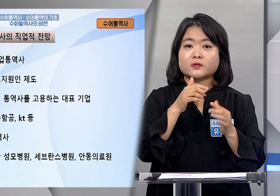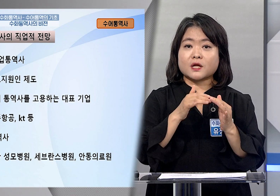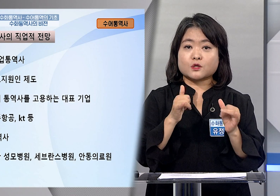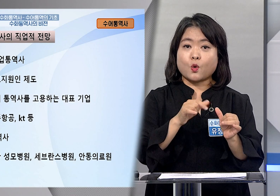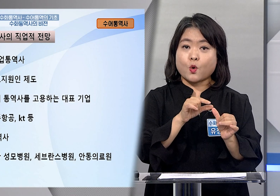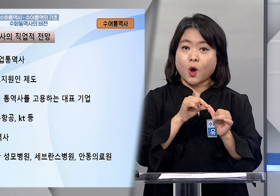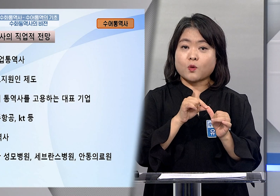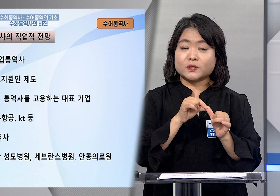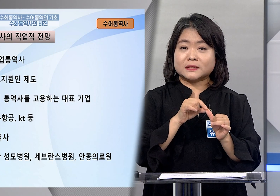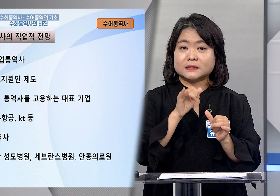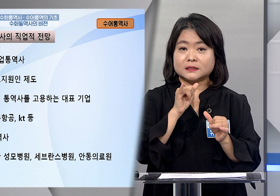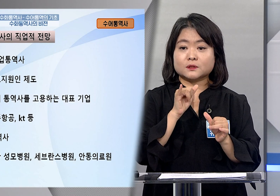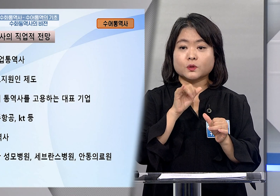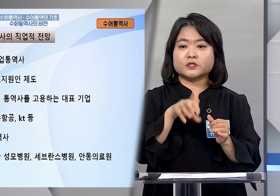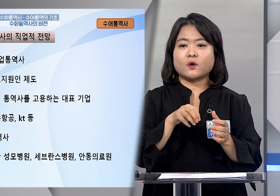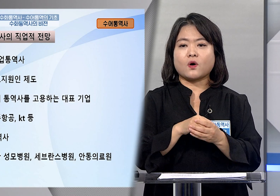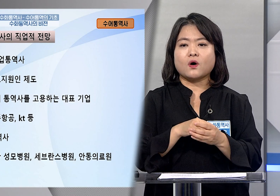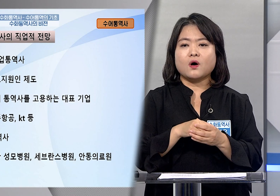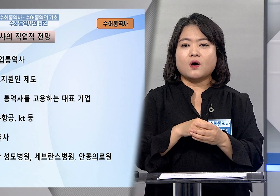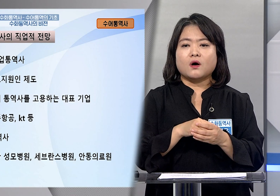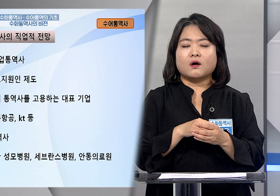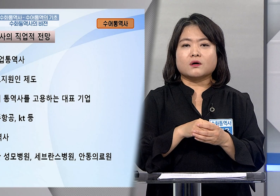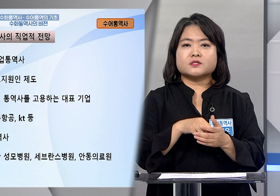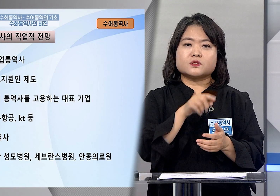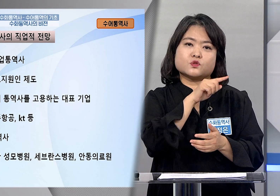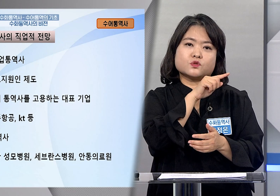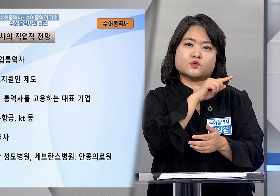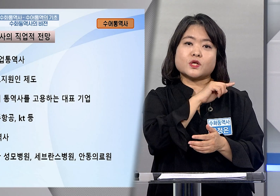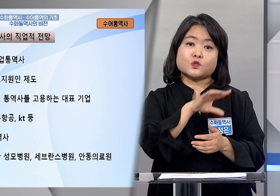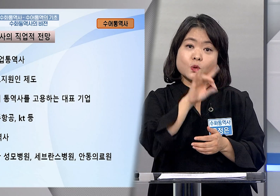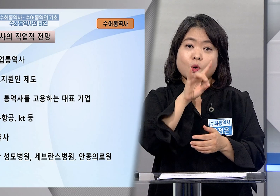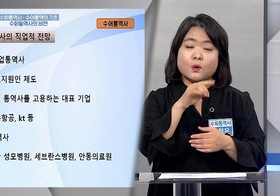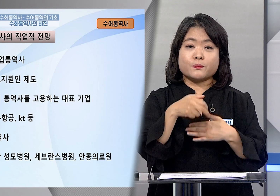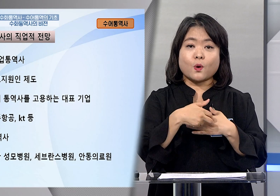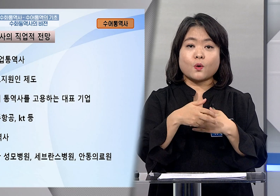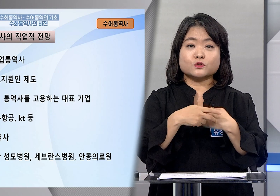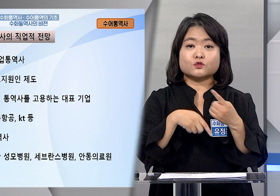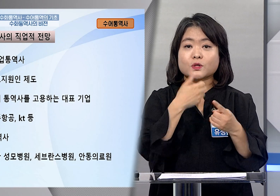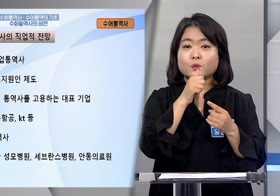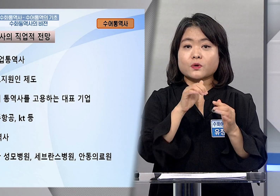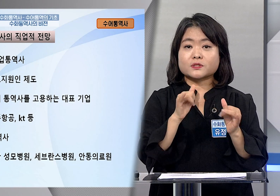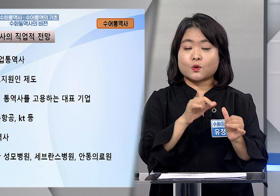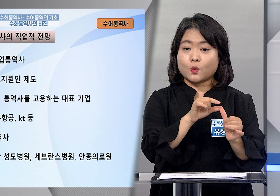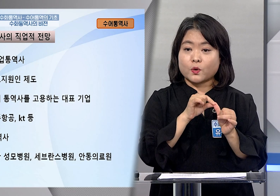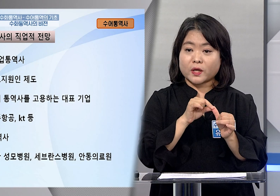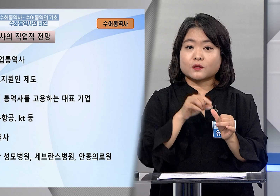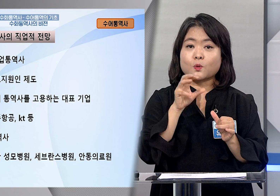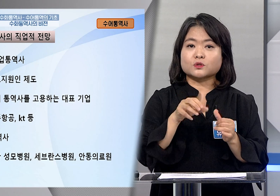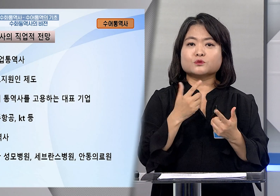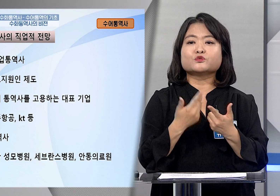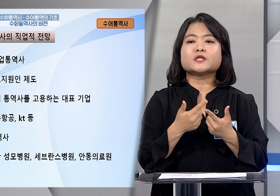수화통역사를 고용하고 있는 곳이요. 최초로 병원 수화통역사로 고용했던 곳은